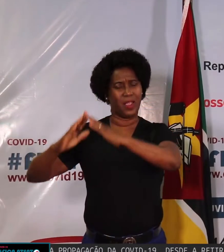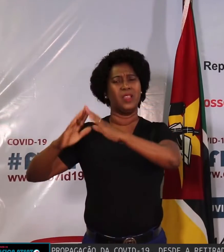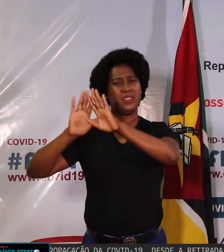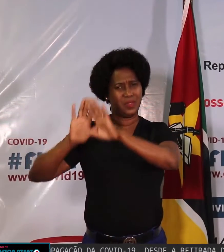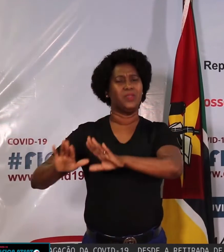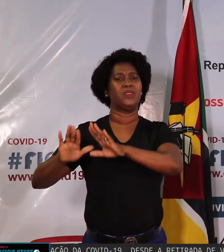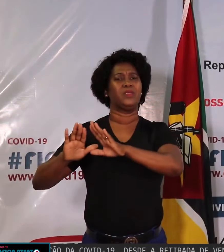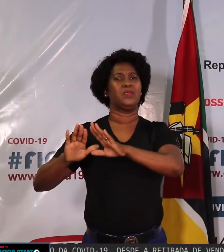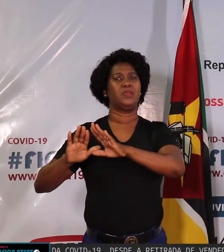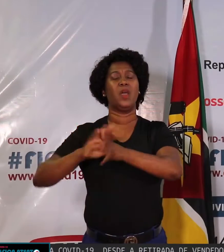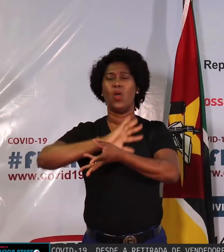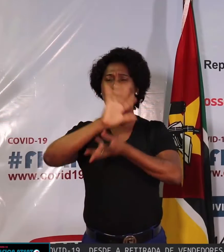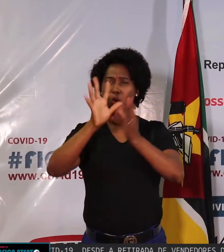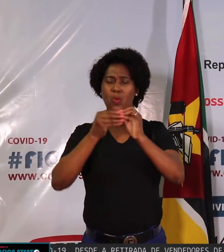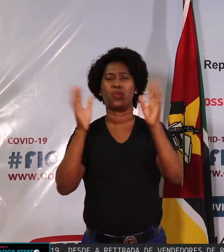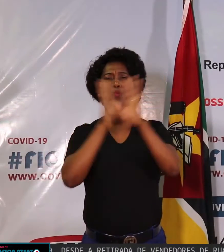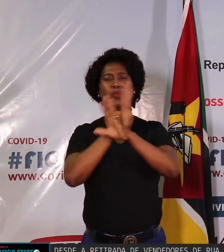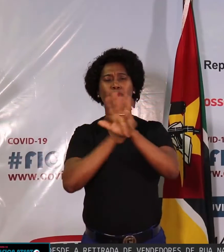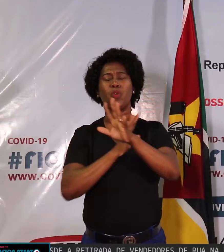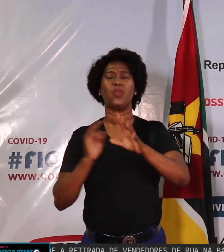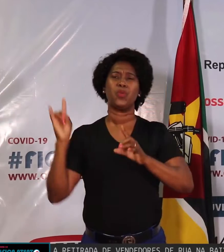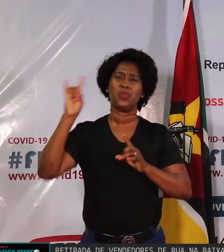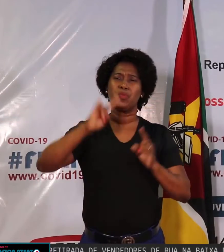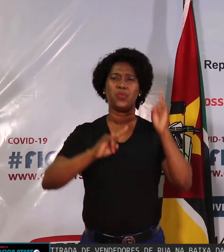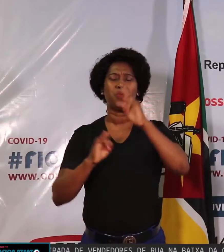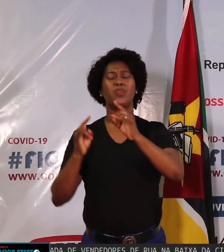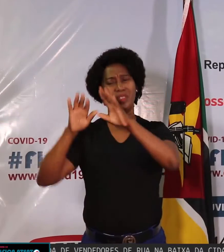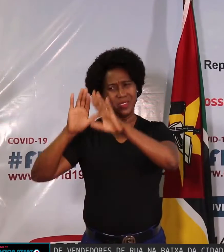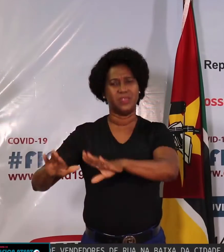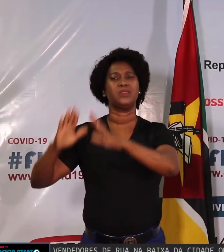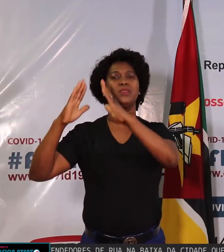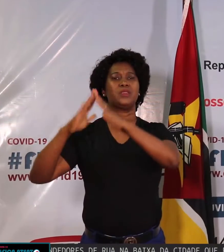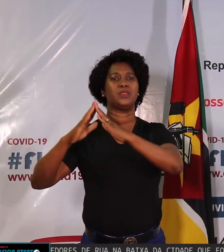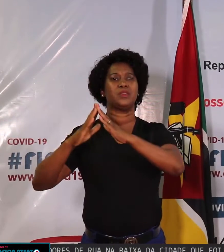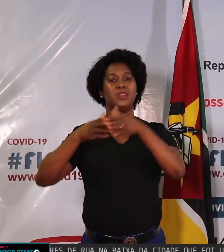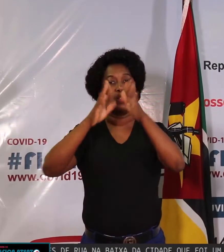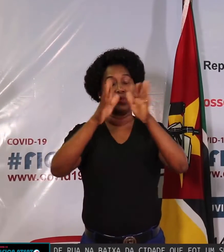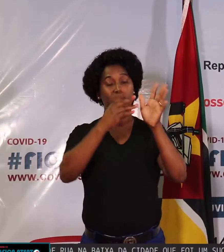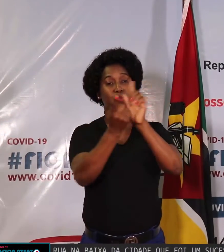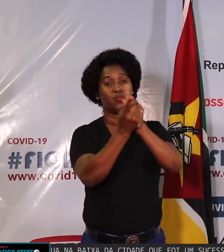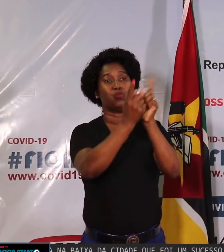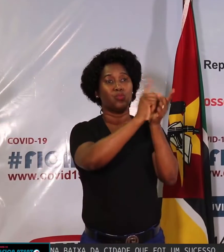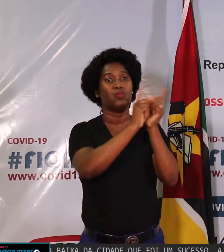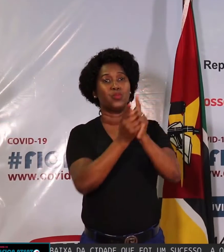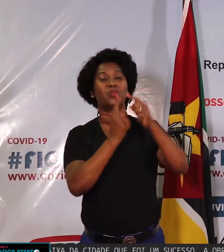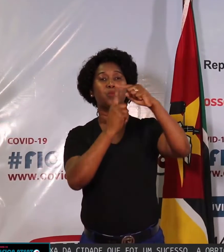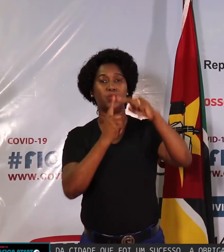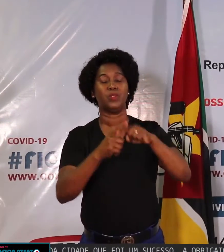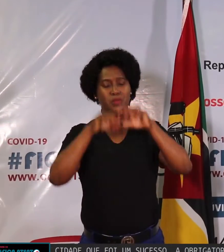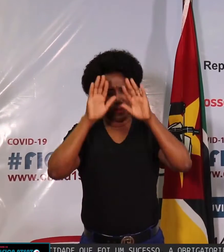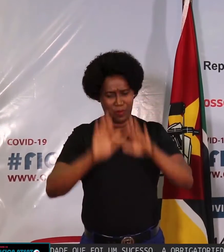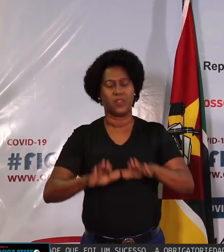aqueles que chegam ao nosso país vindos de fora e para aqueles que são contactos de casos positivos. Muito